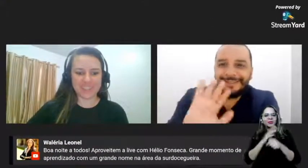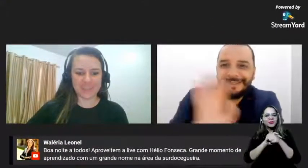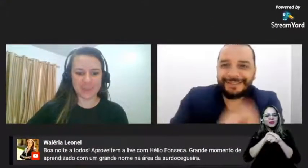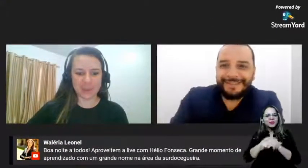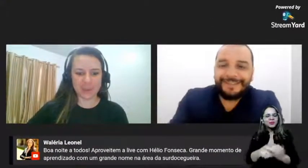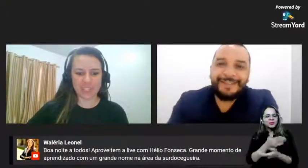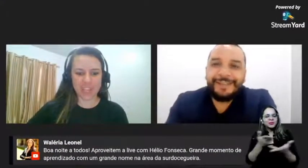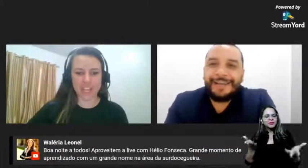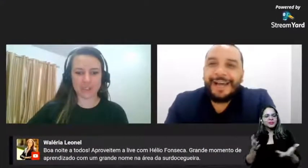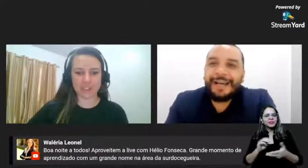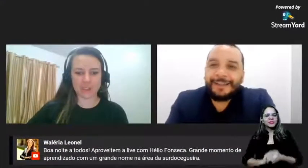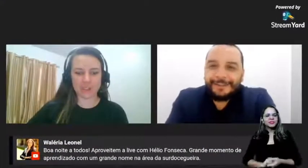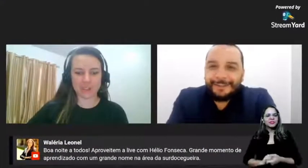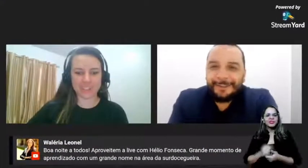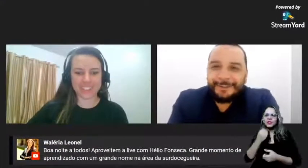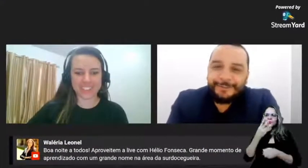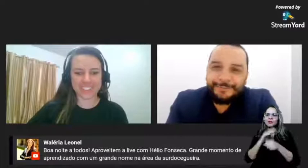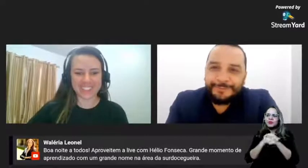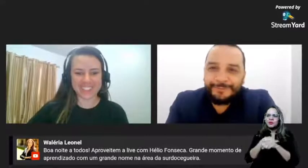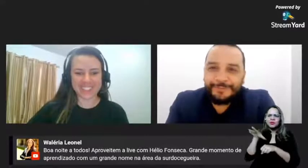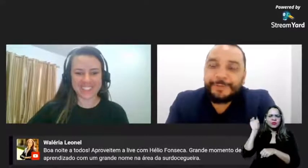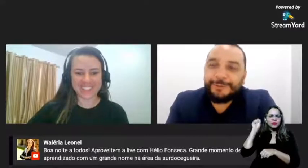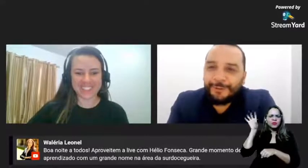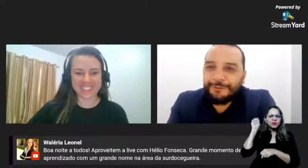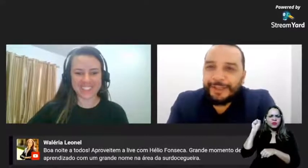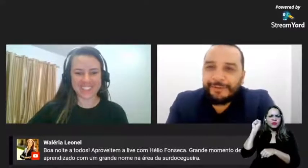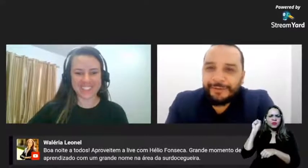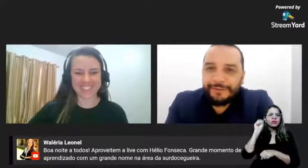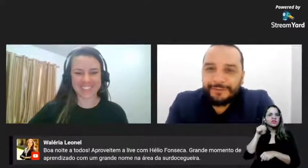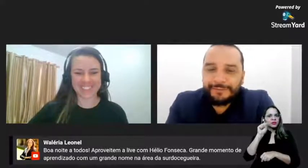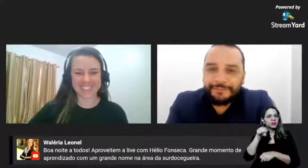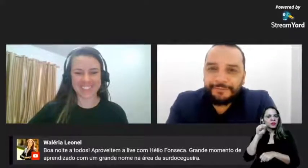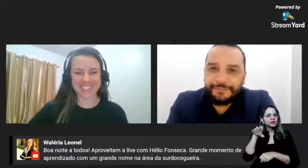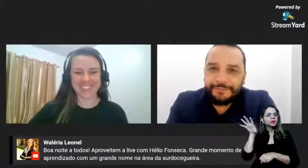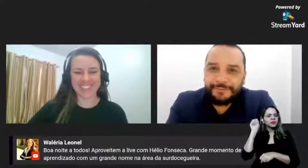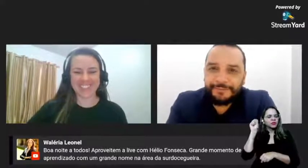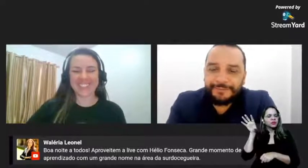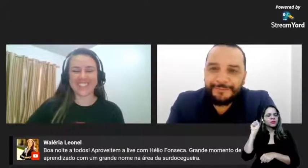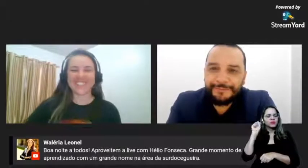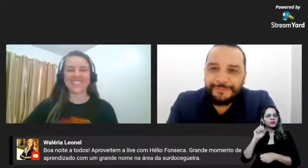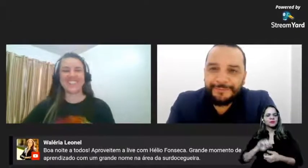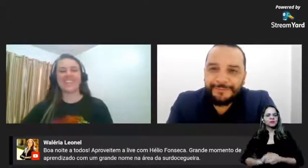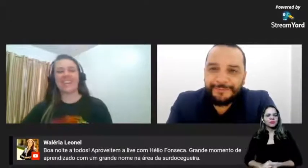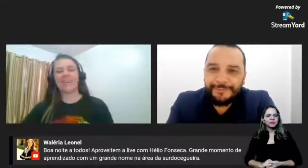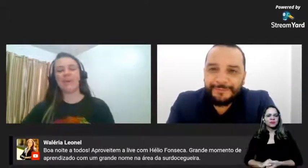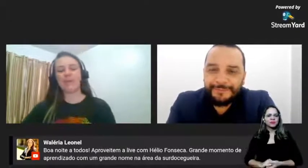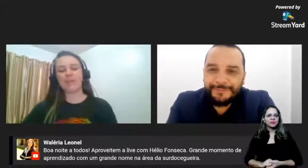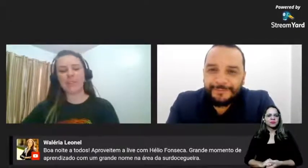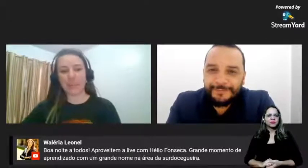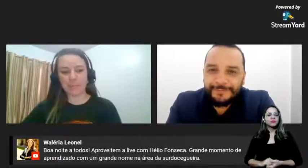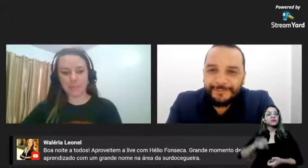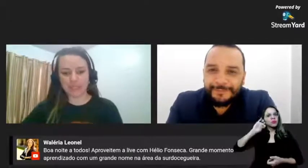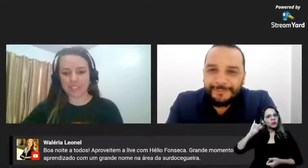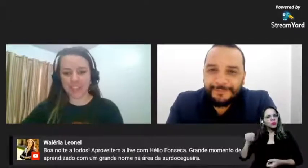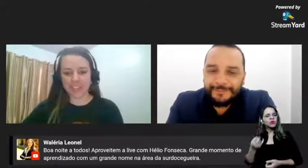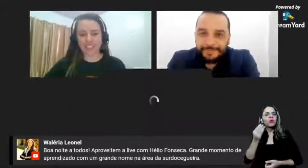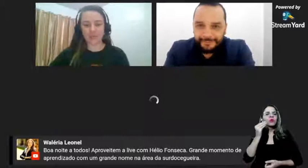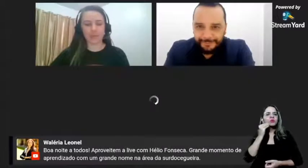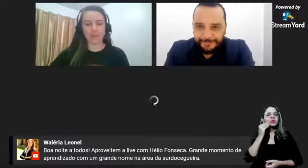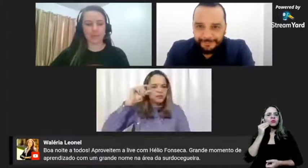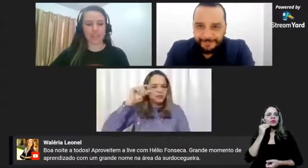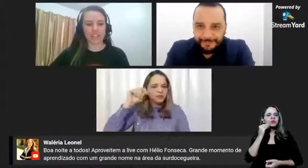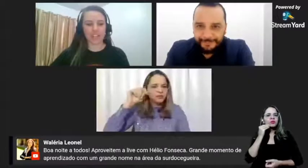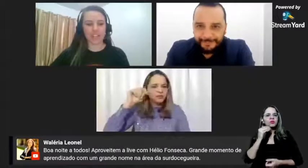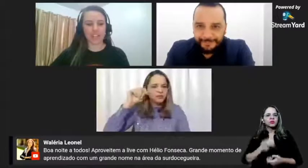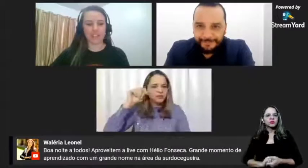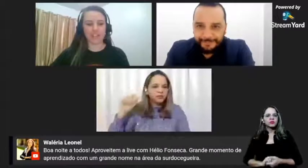noite. Boa noite, Hélio, você me escuta? Eu estou ouvindo. Então tá, então vamos aproveitar a oportunidade, enquanto